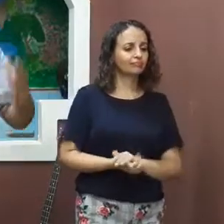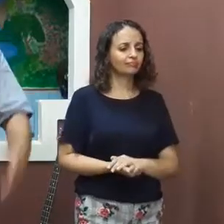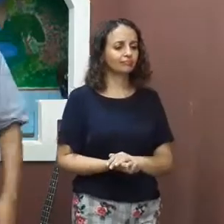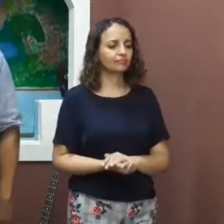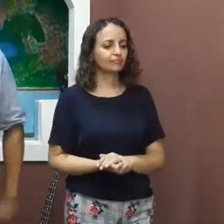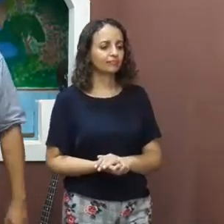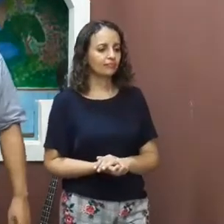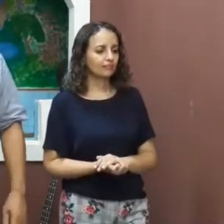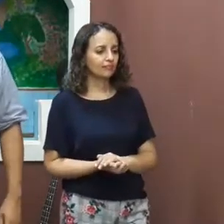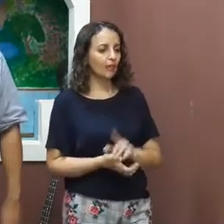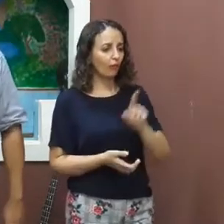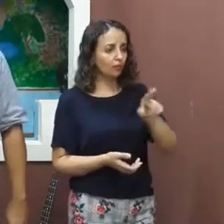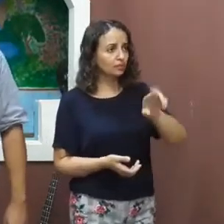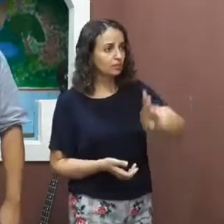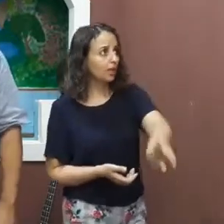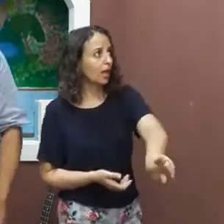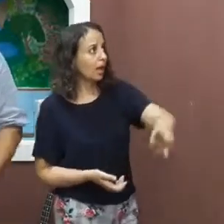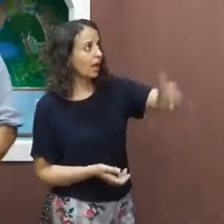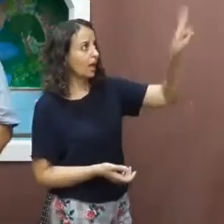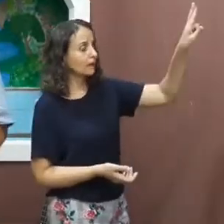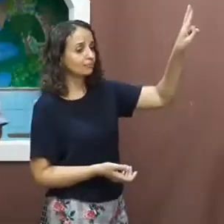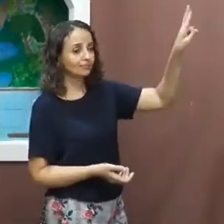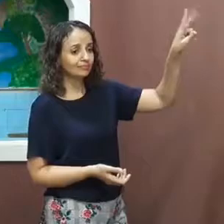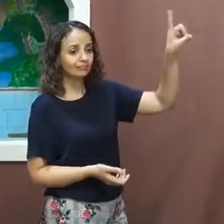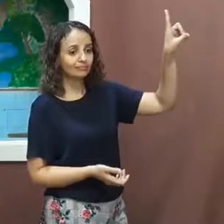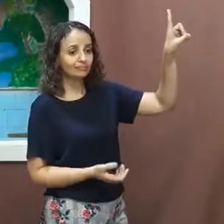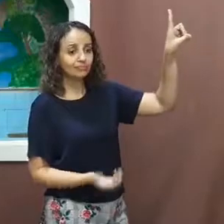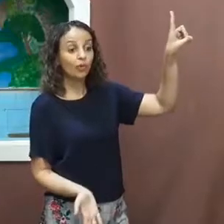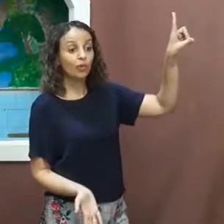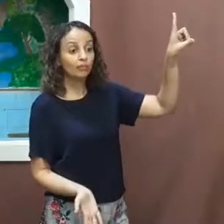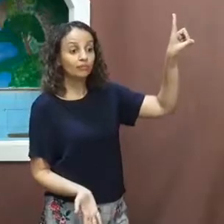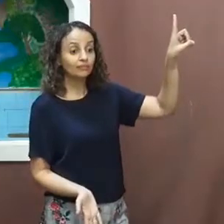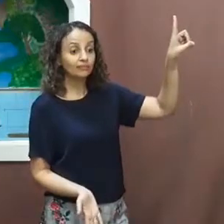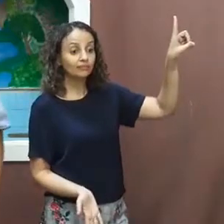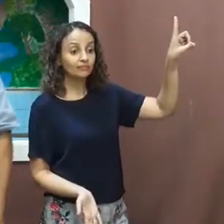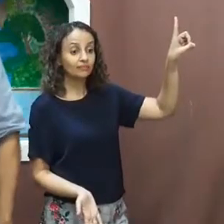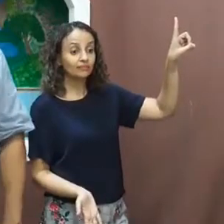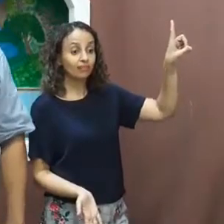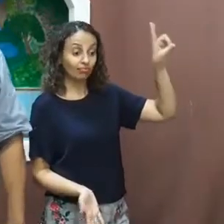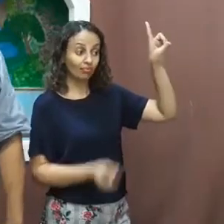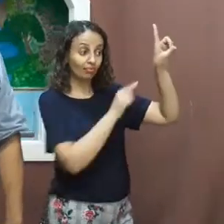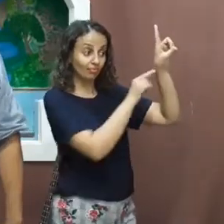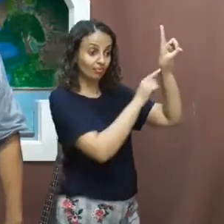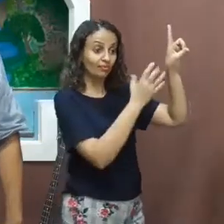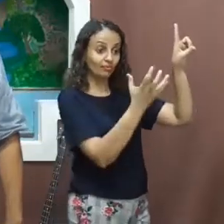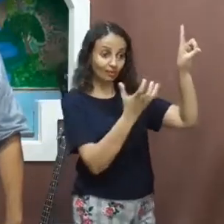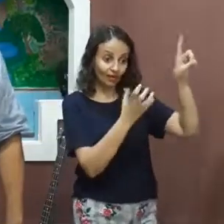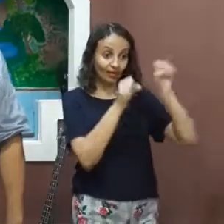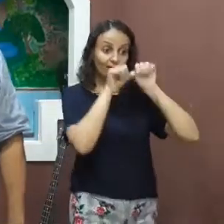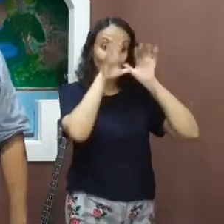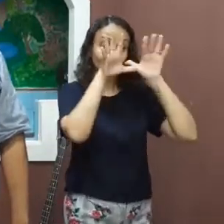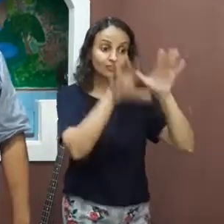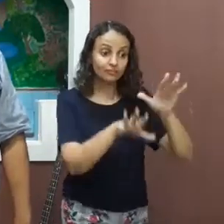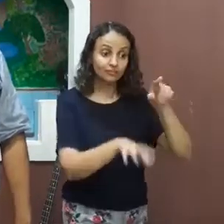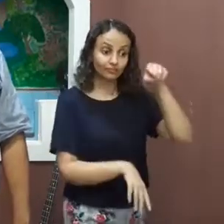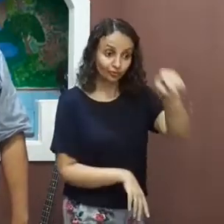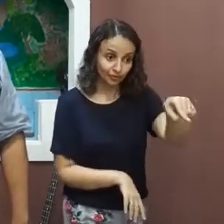qual a sua resposta para Deus? Qual a sua resposta para Deus? Como